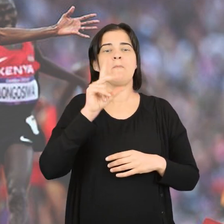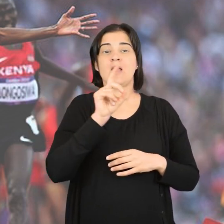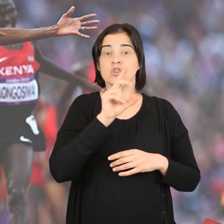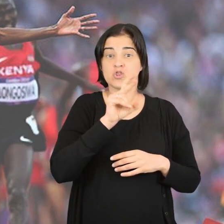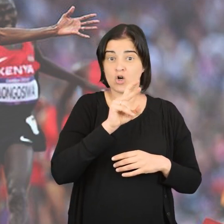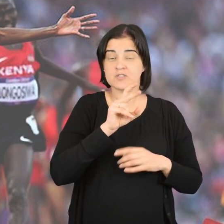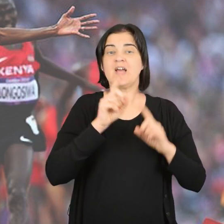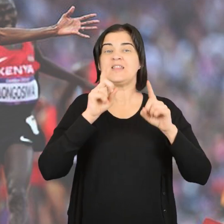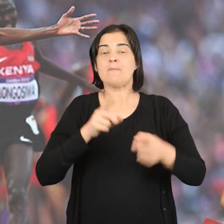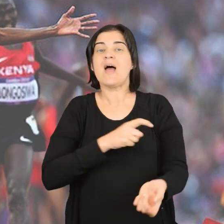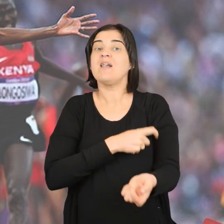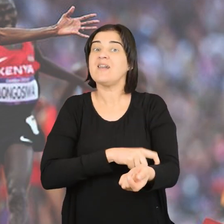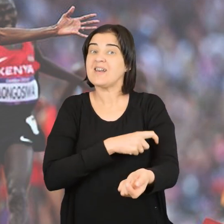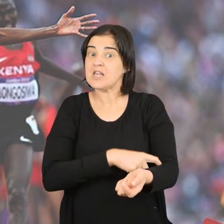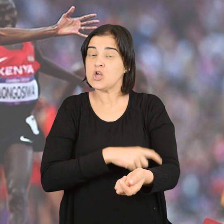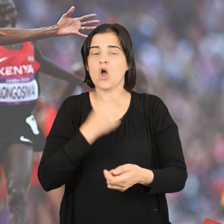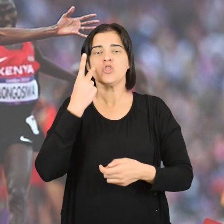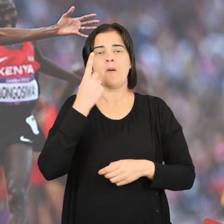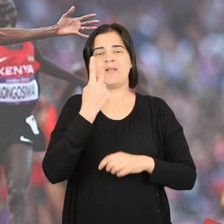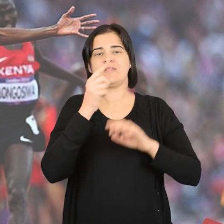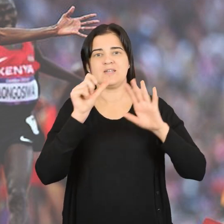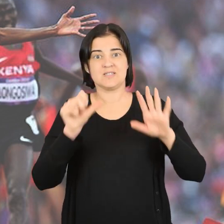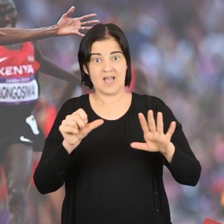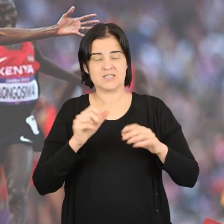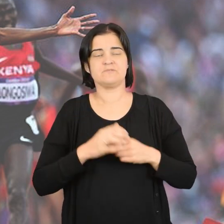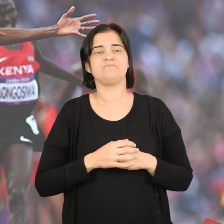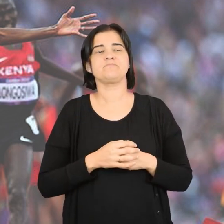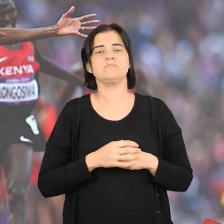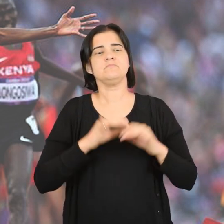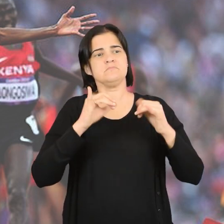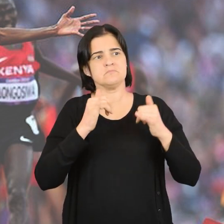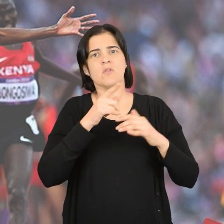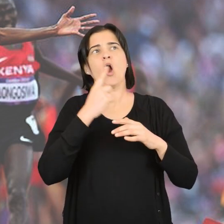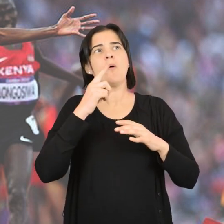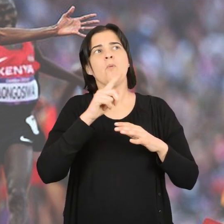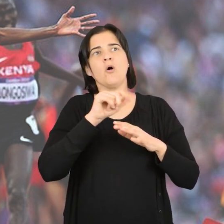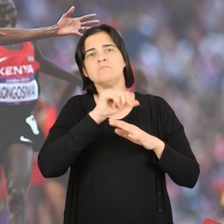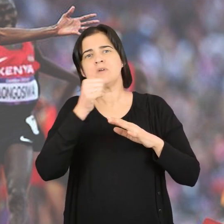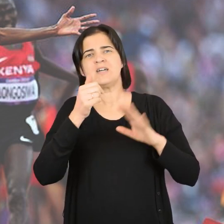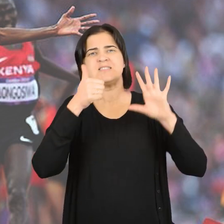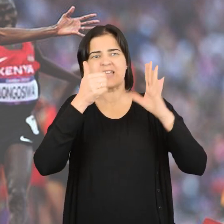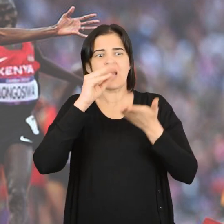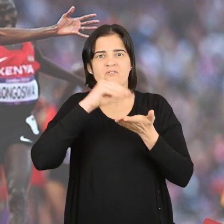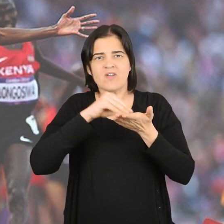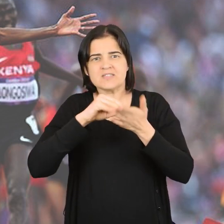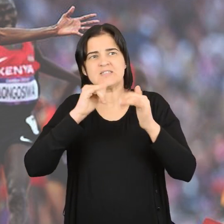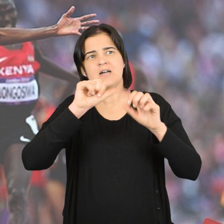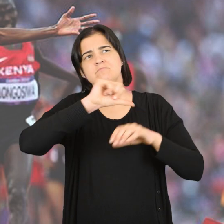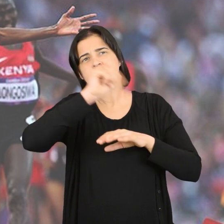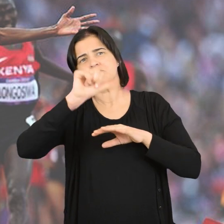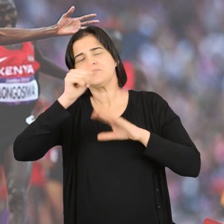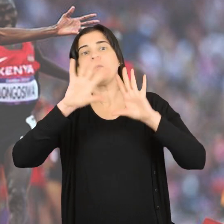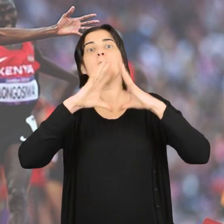los Juegos Olímpicos del hombres 2012 y río 2016 se